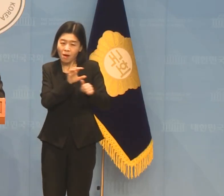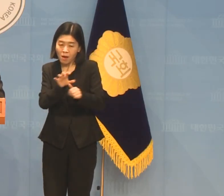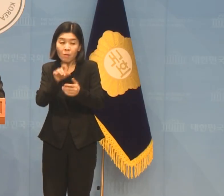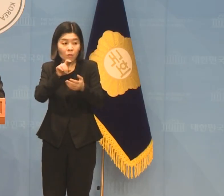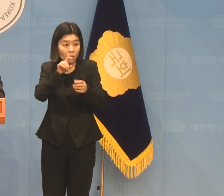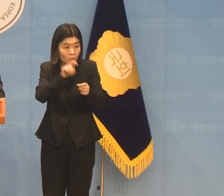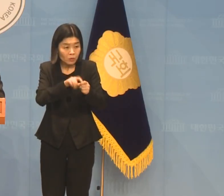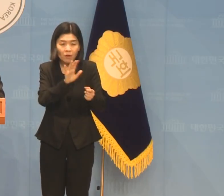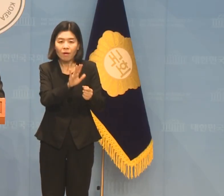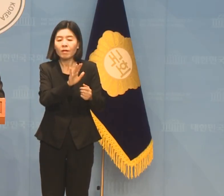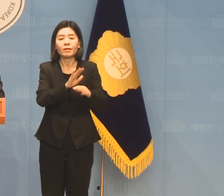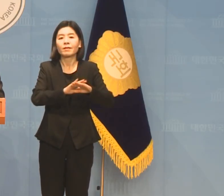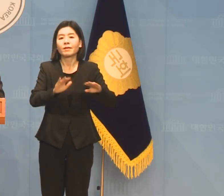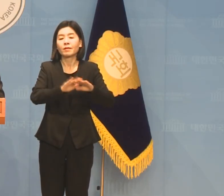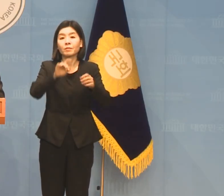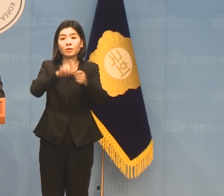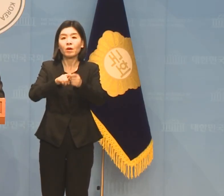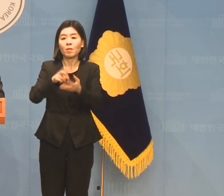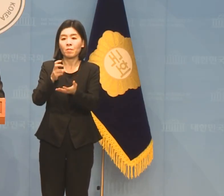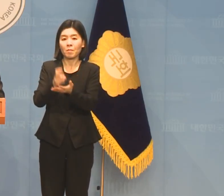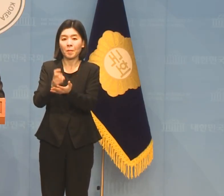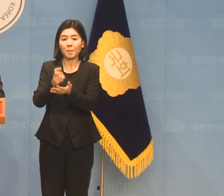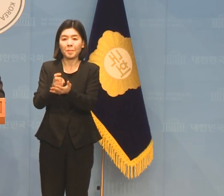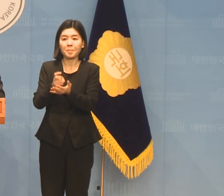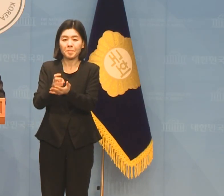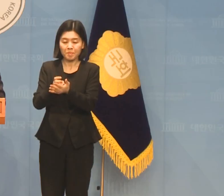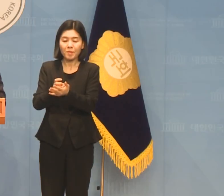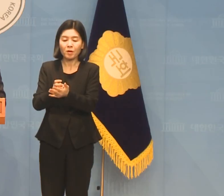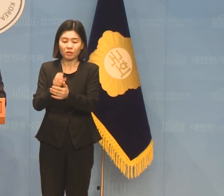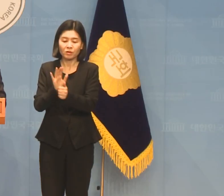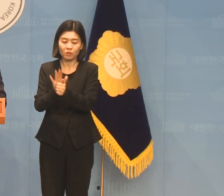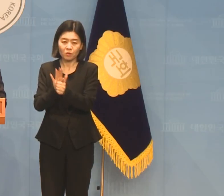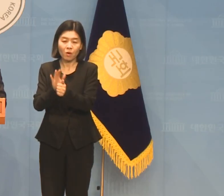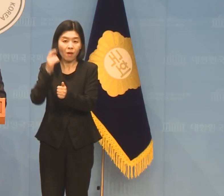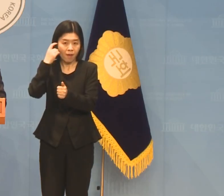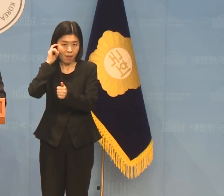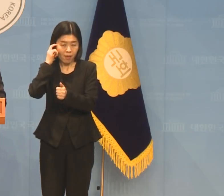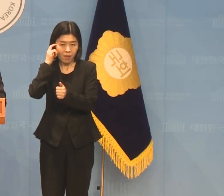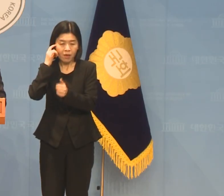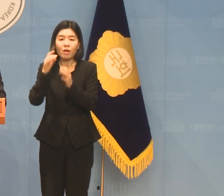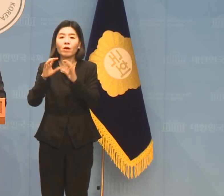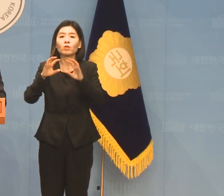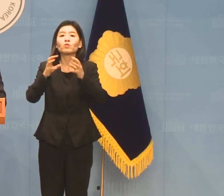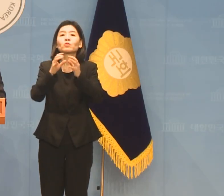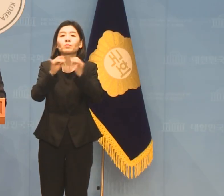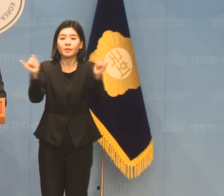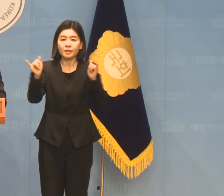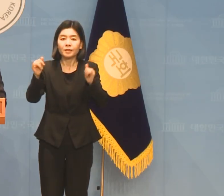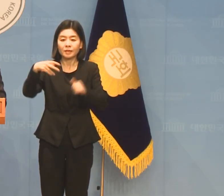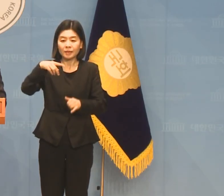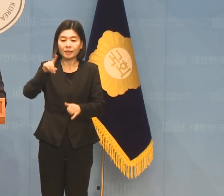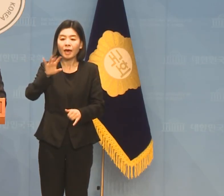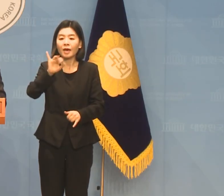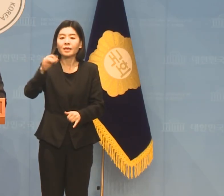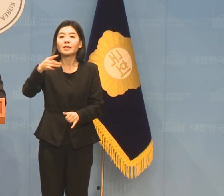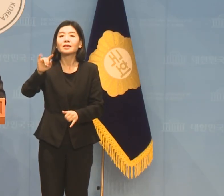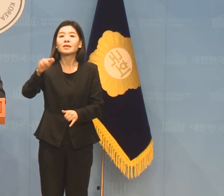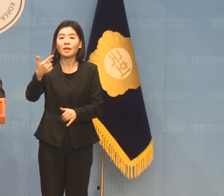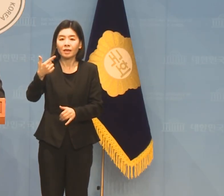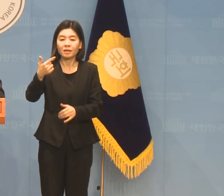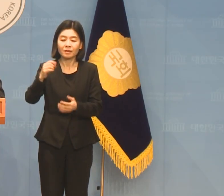법률적, 제도적 장치를 마련한다는 취지에서 국민 사이렌을 본격 가동 운영할